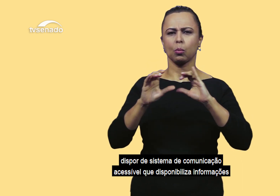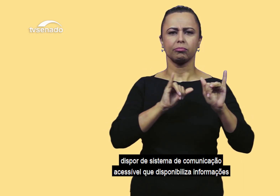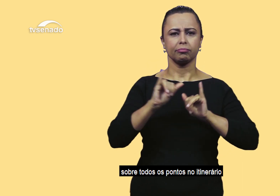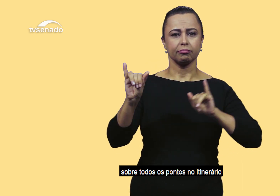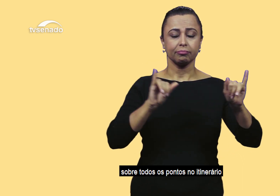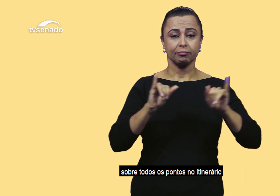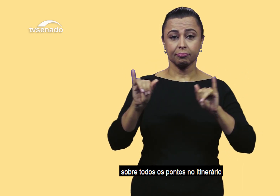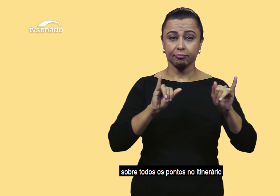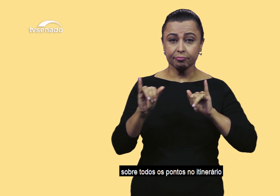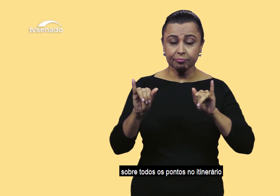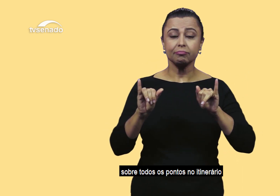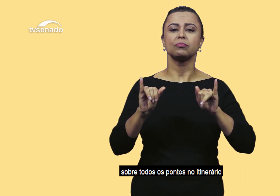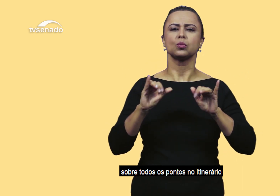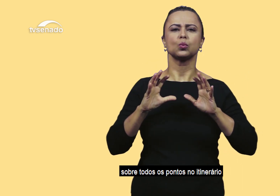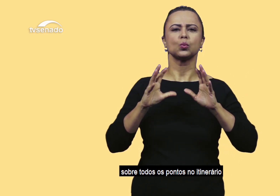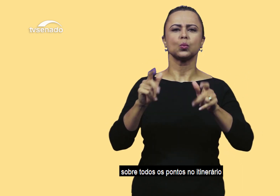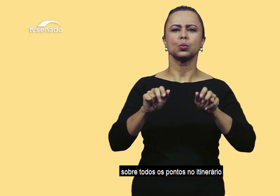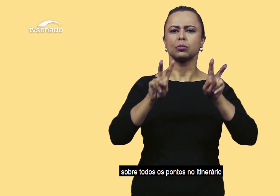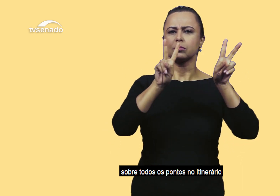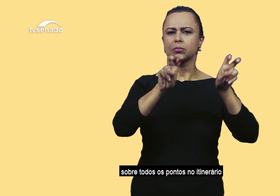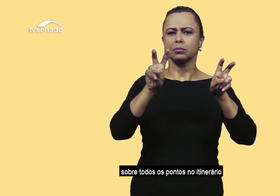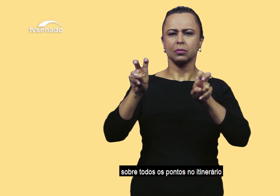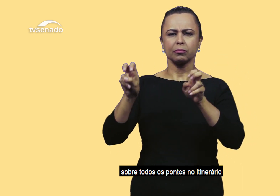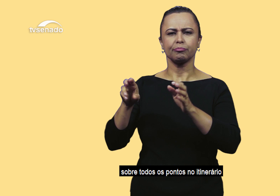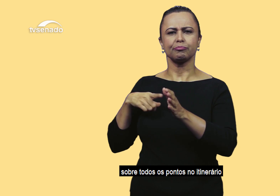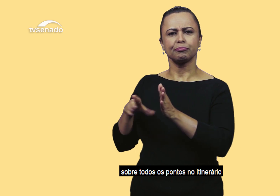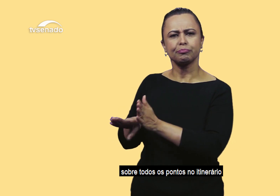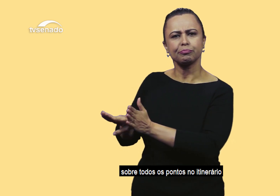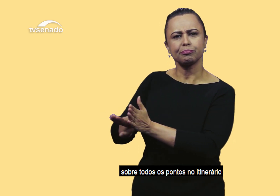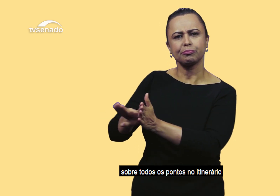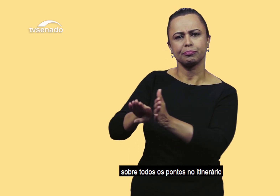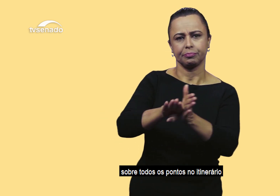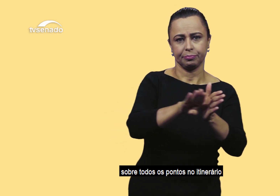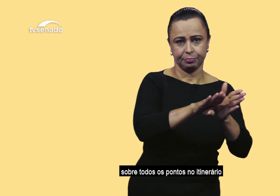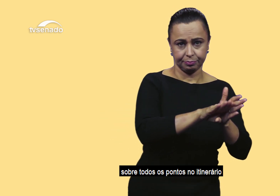informações sobre todos os pontos do itinerário